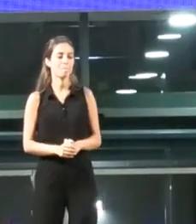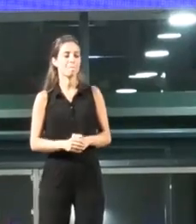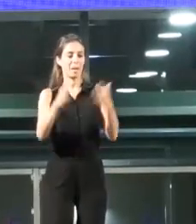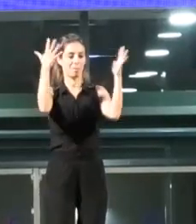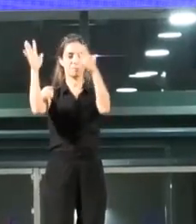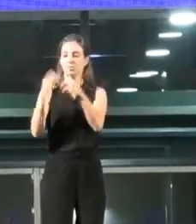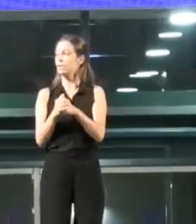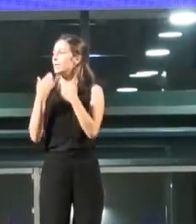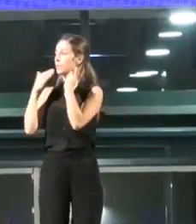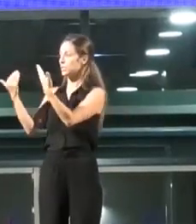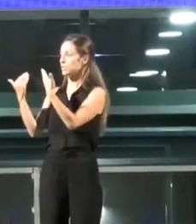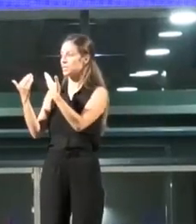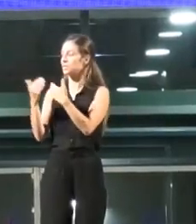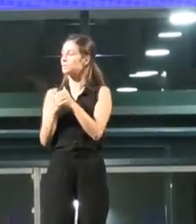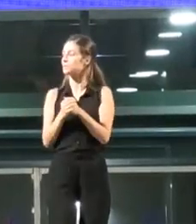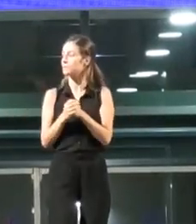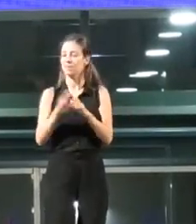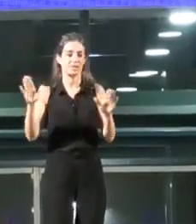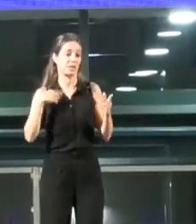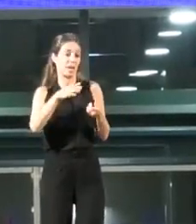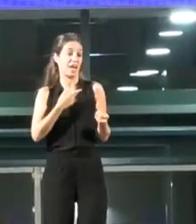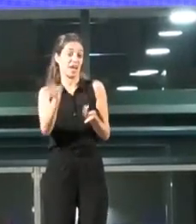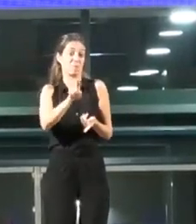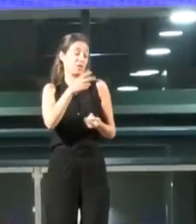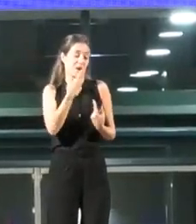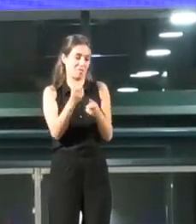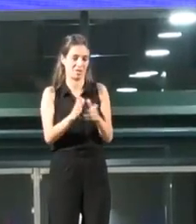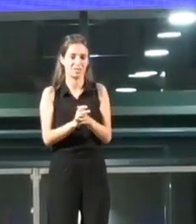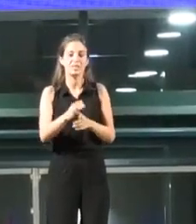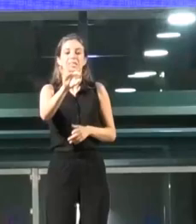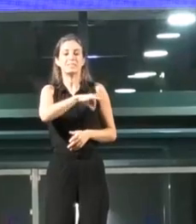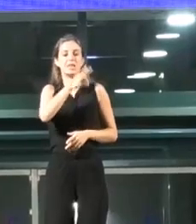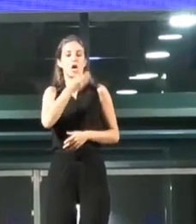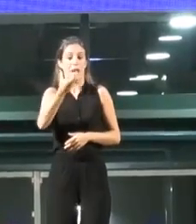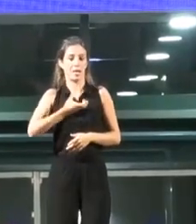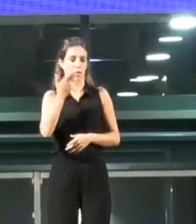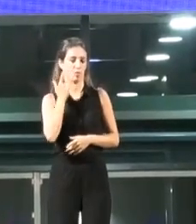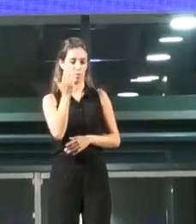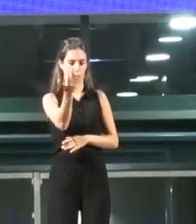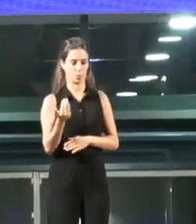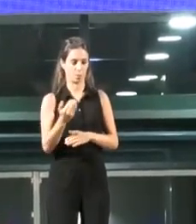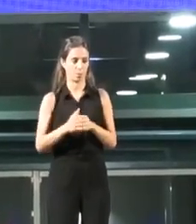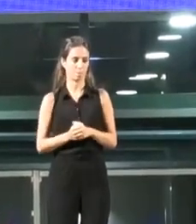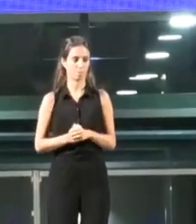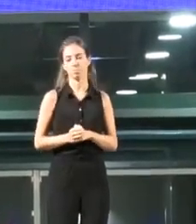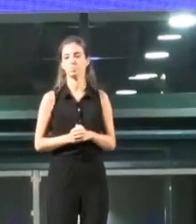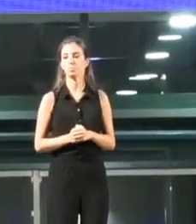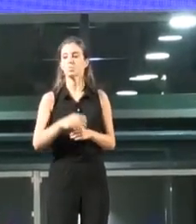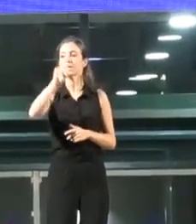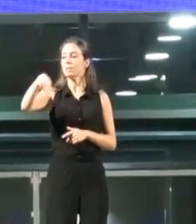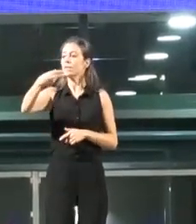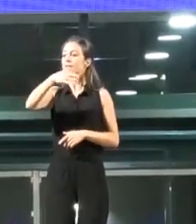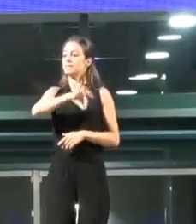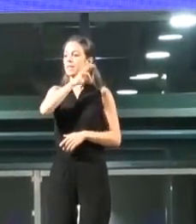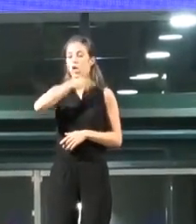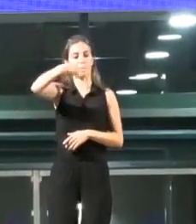Gràcies, Tere. A mi també em feia una mica de poca manera petit, però ja no m'ha parlat. Senyor alcalde, si vol pujar. Senyor